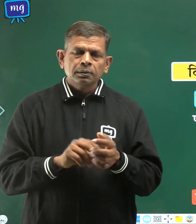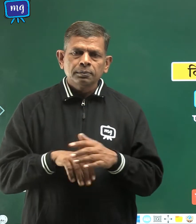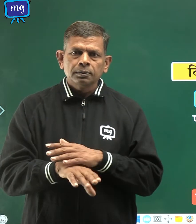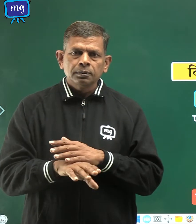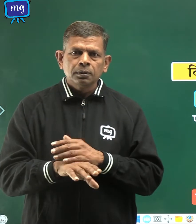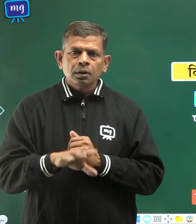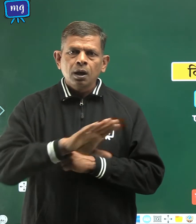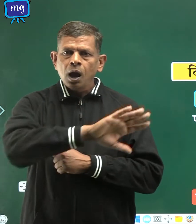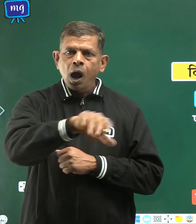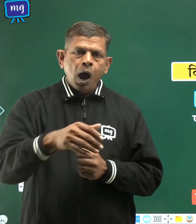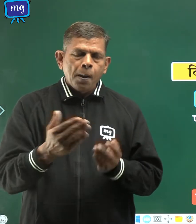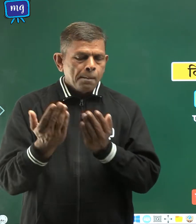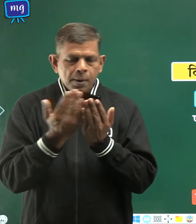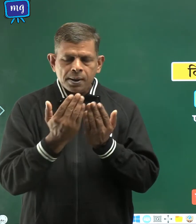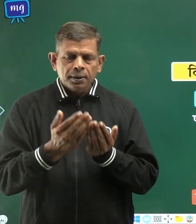हम पढ़ेंगे